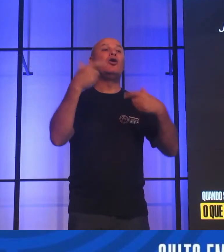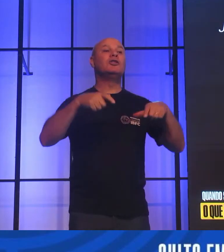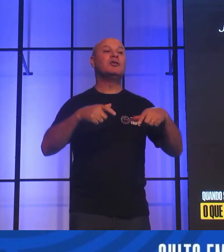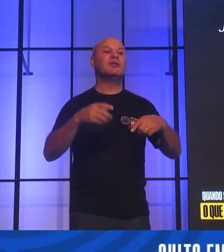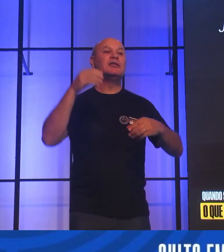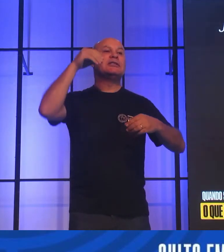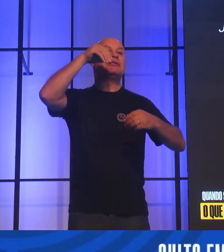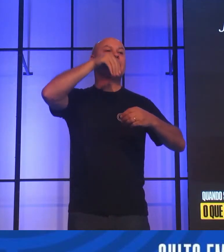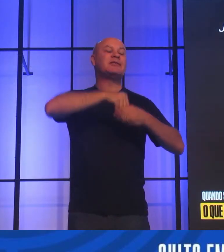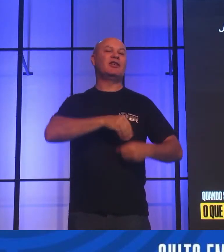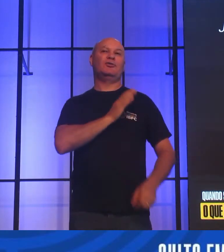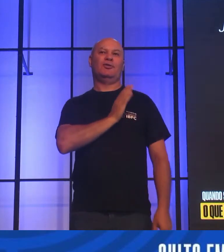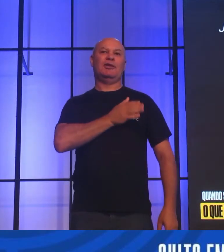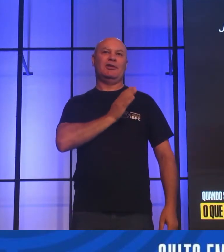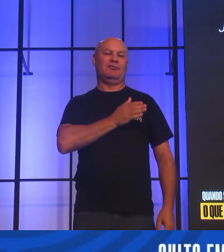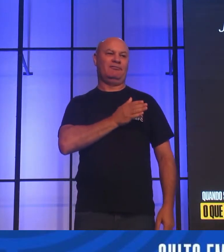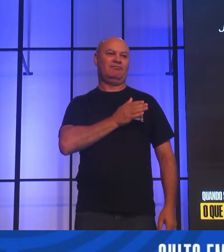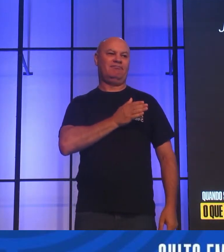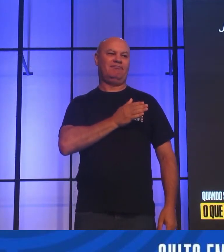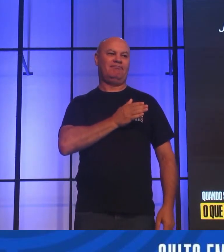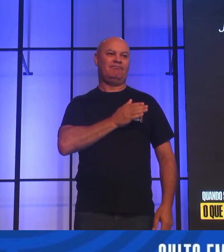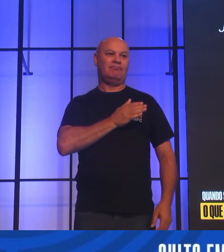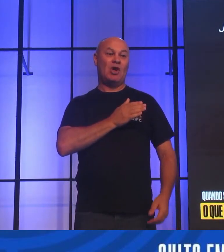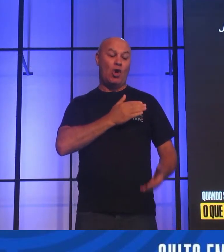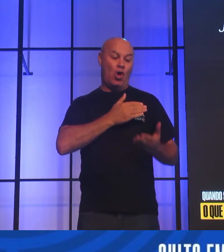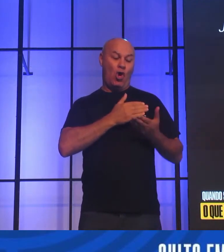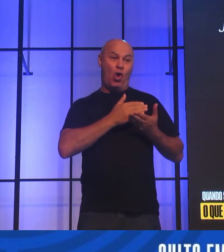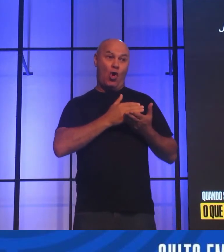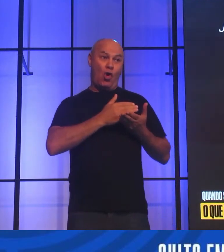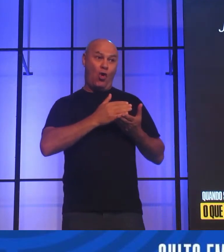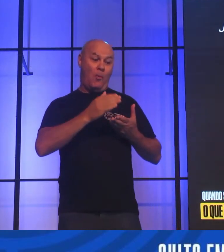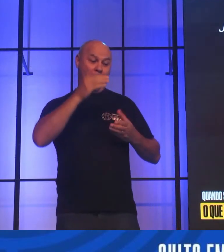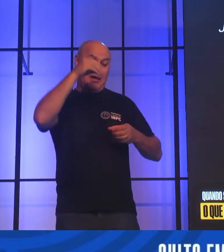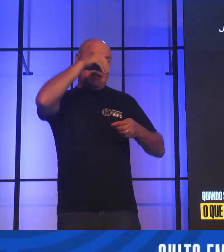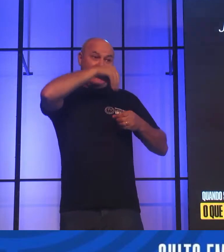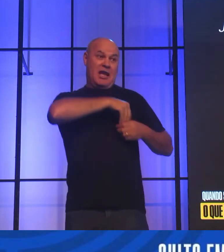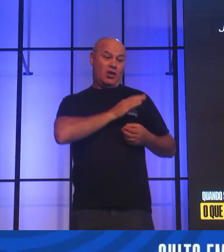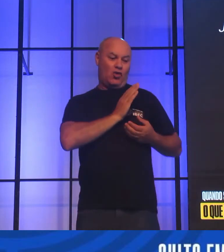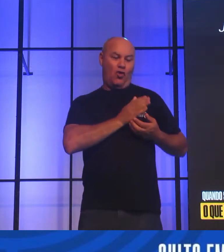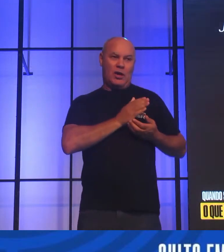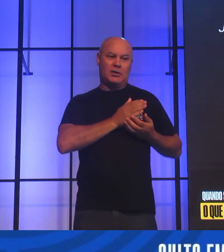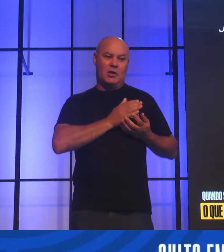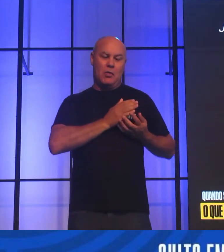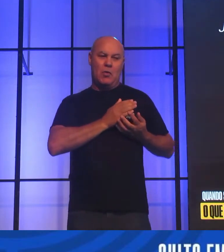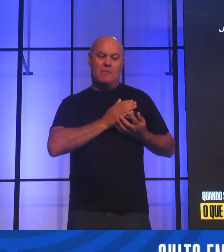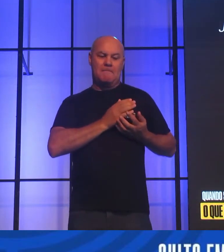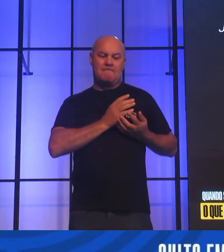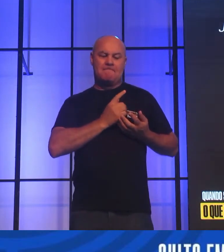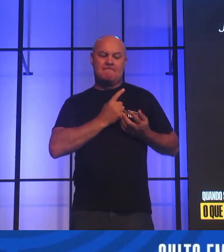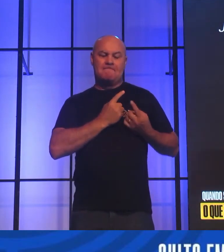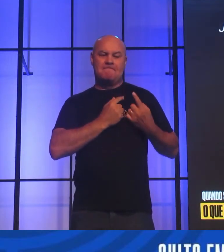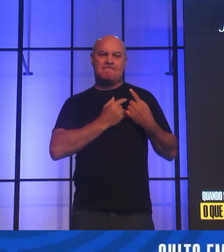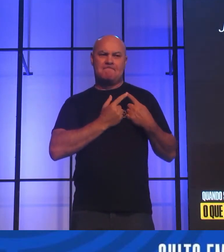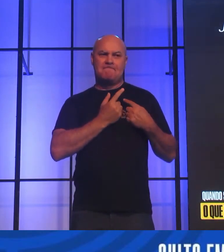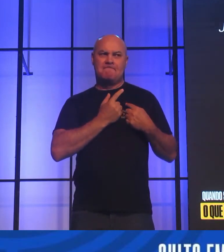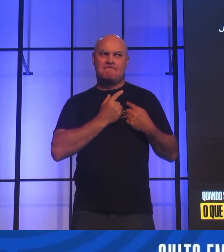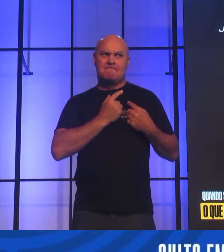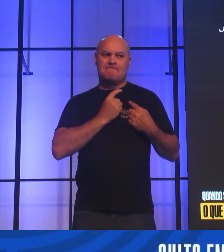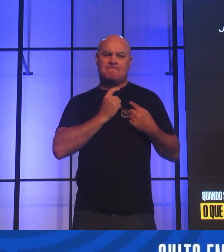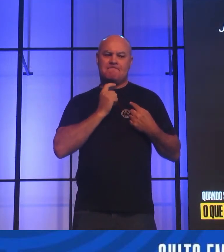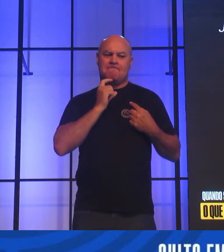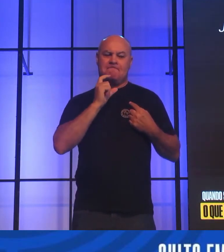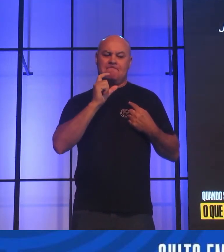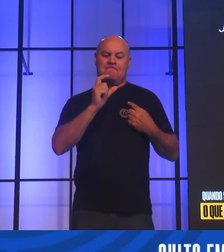gente, ligar para falar em botar uma bomba para ir quebrar, maus pensamentos. É